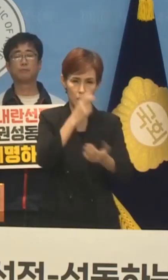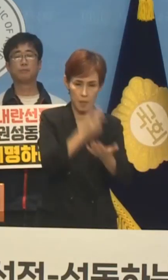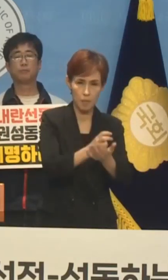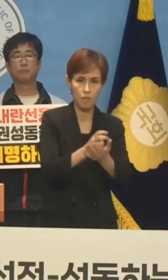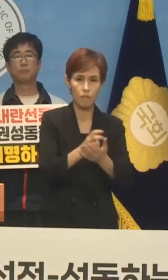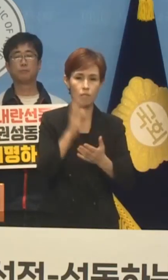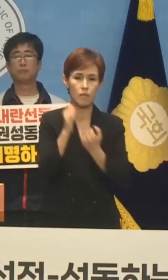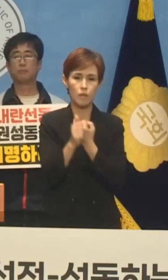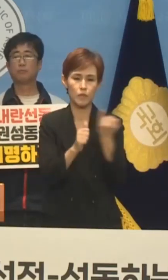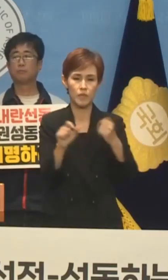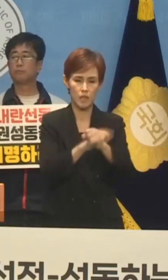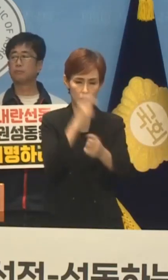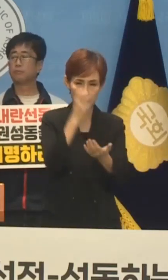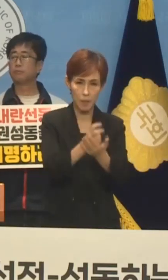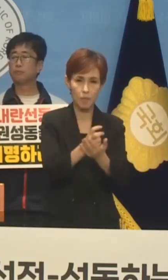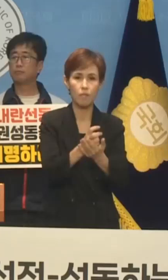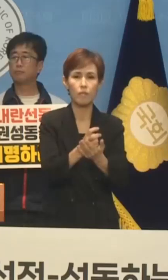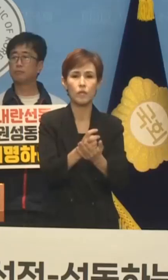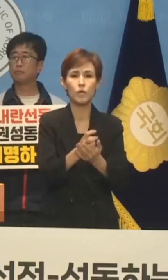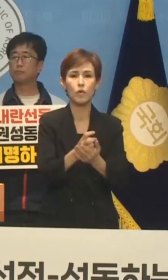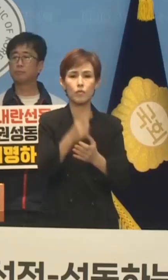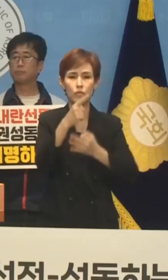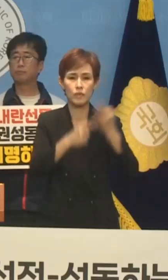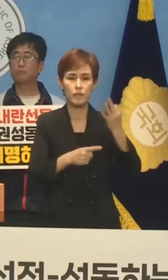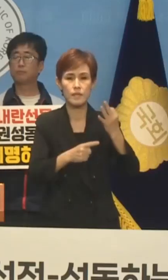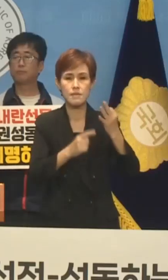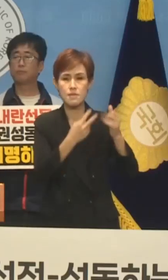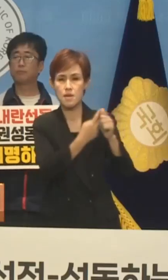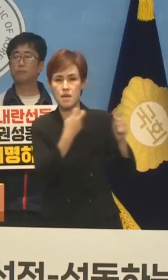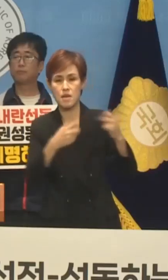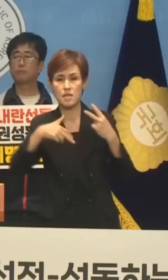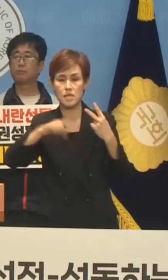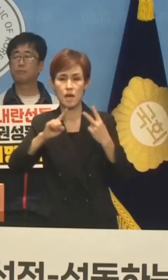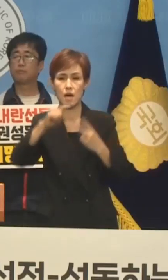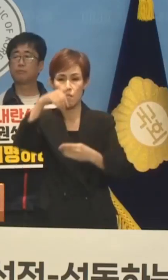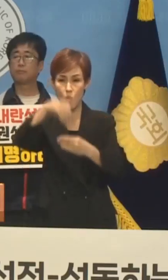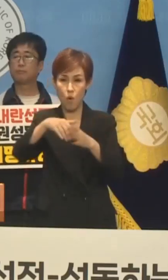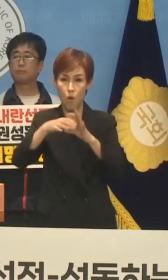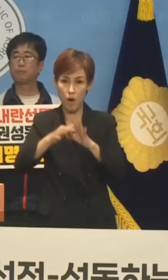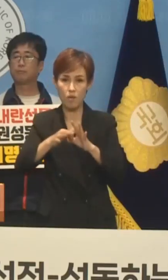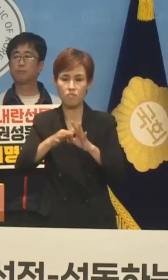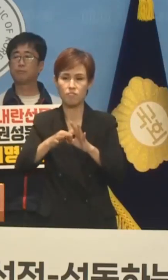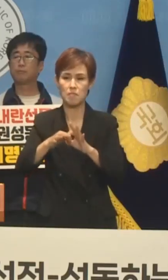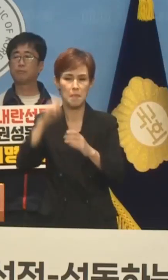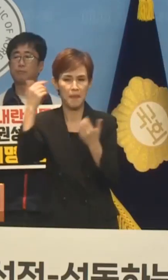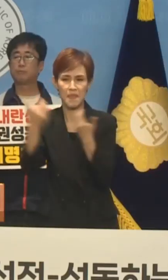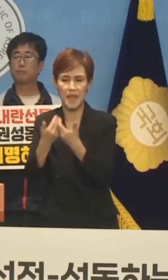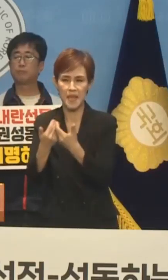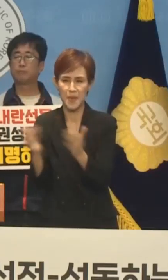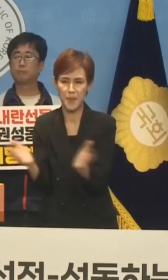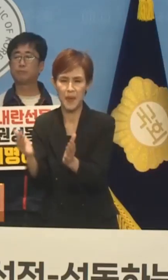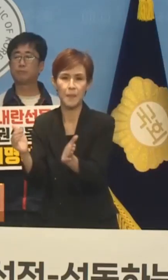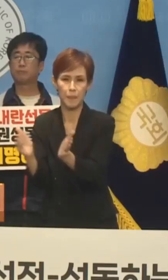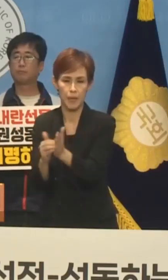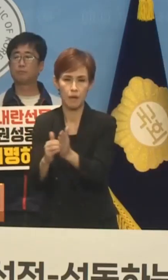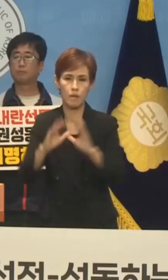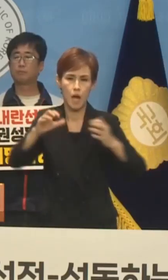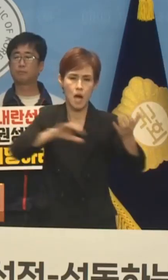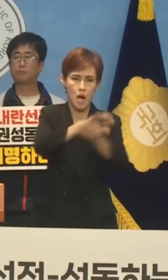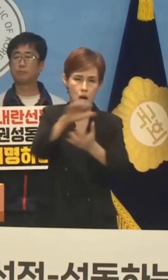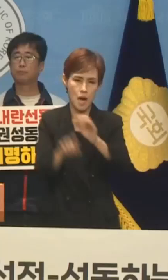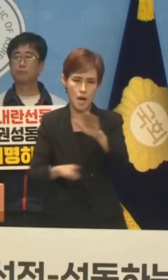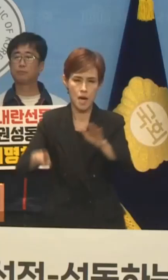김건희 특검법 표결, 윤석열 탄핵 2차 표결의 반대 당론을 앞장서서 이끄는 등 지속적으로 내란의